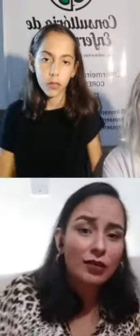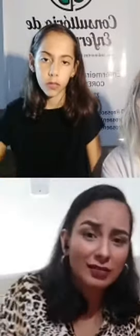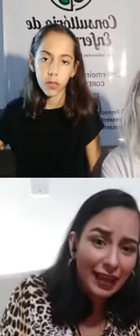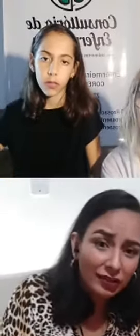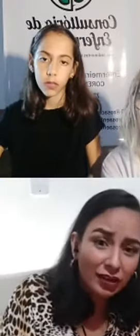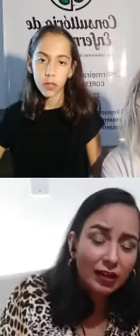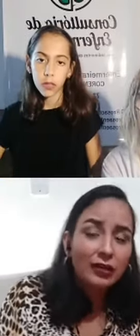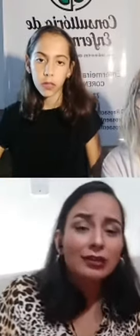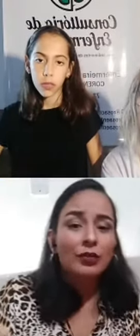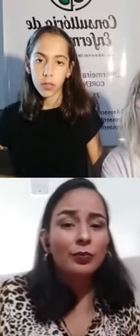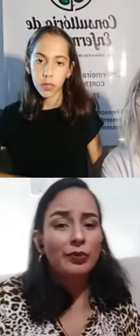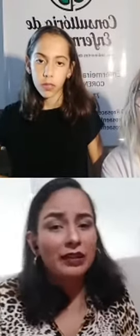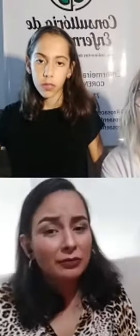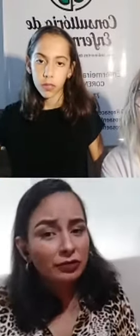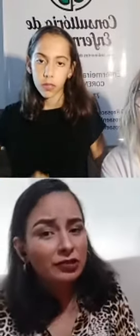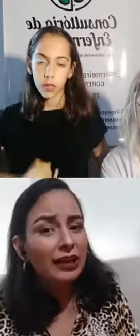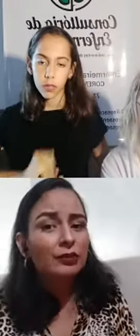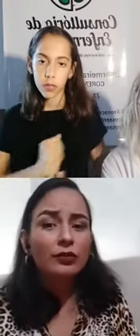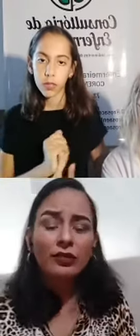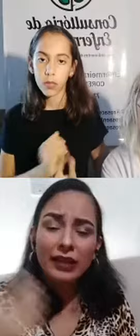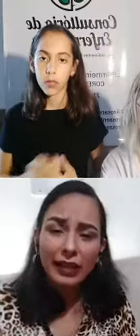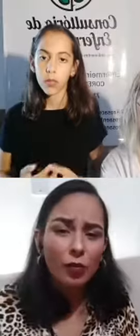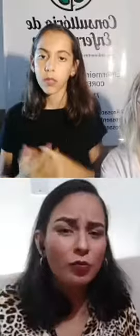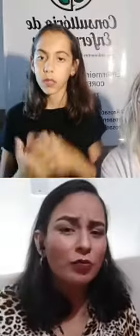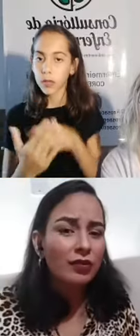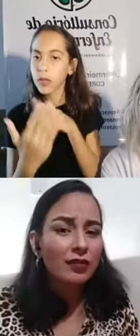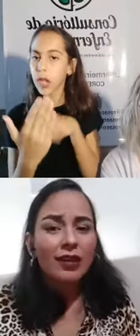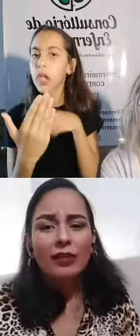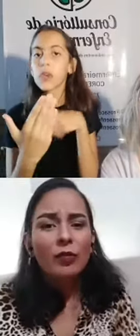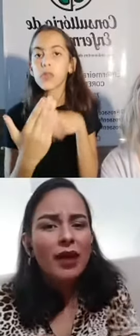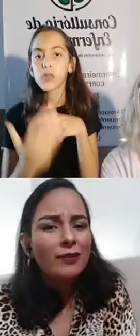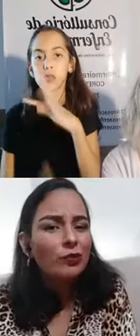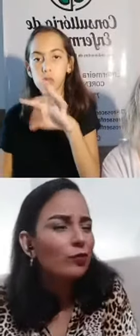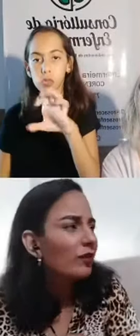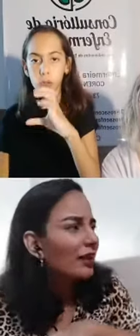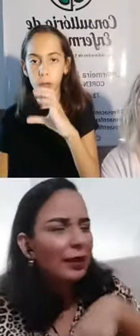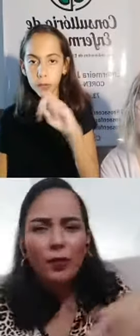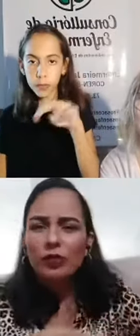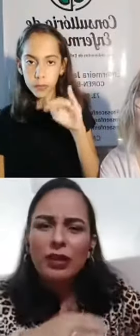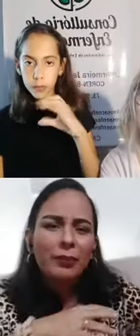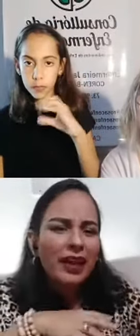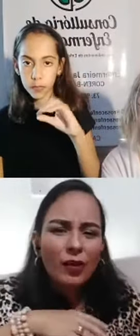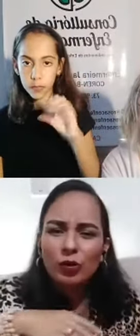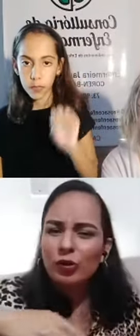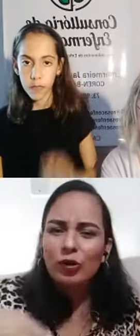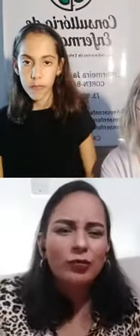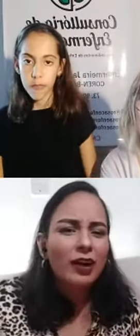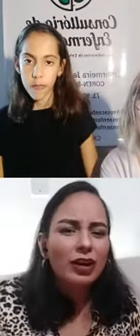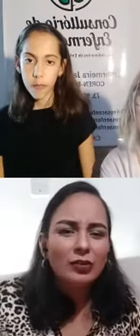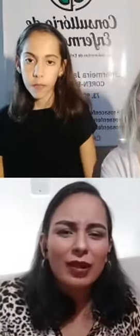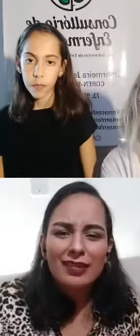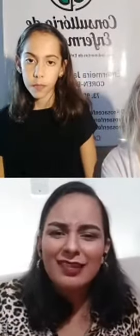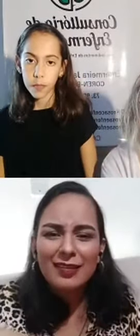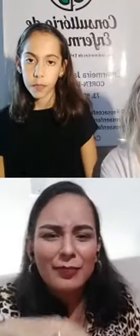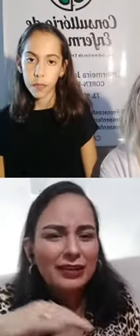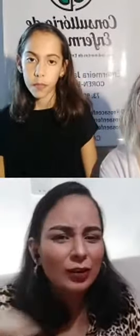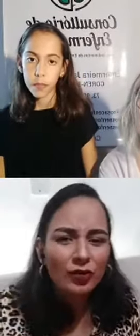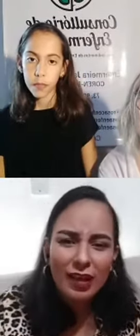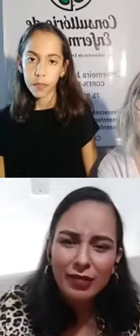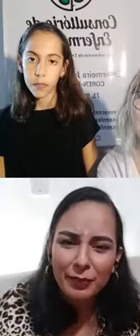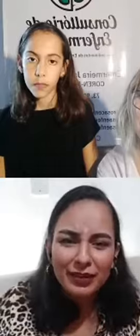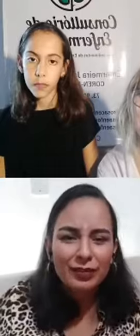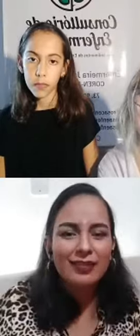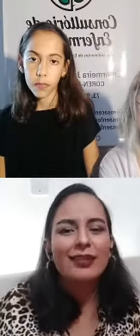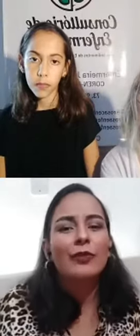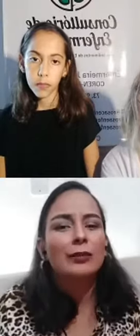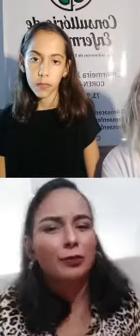pessoa técnica. Então, eu comprei livros técnicos, leio alguns, começo uns, aí daqui a pouco já peguei outro, estou um agora de 400 páginas, que eu não saio